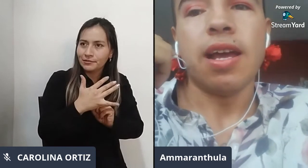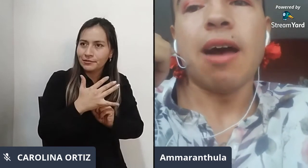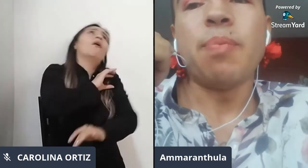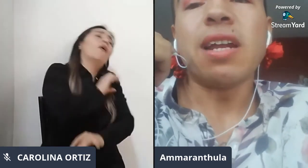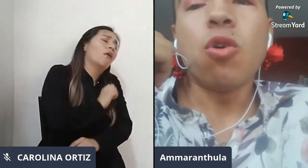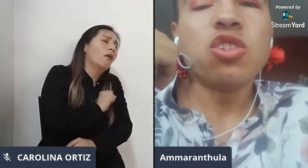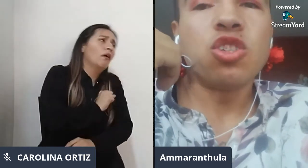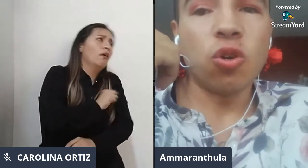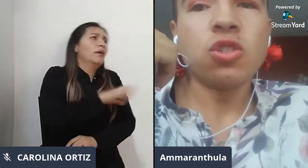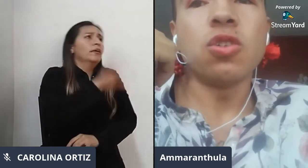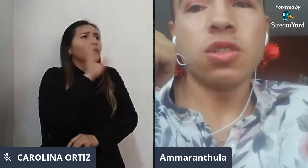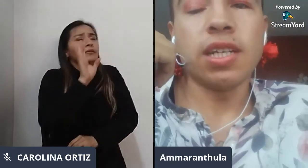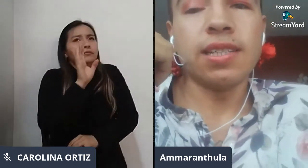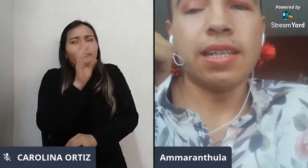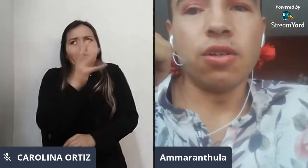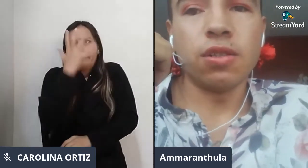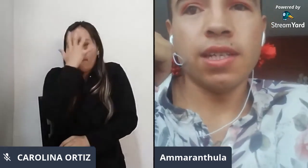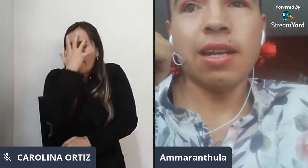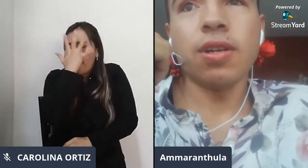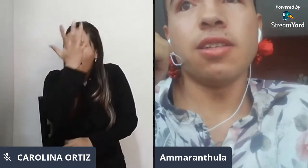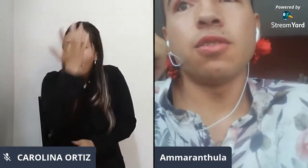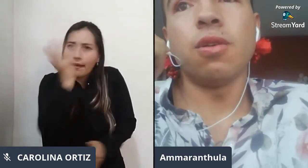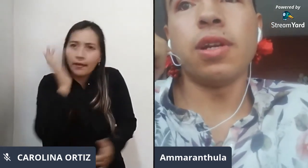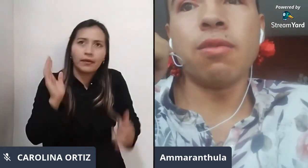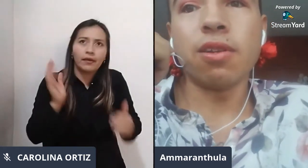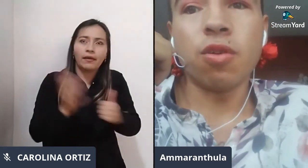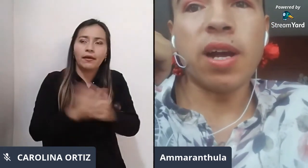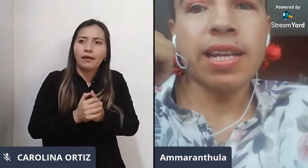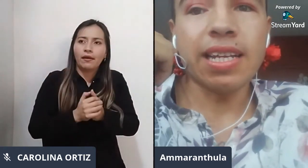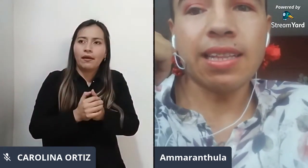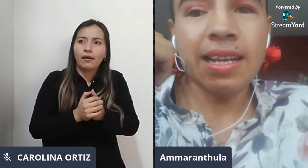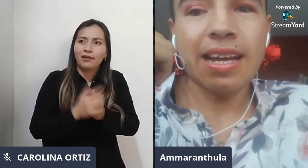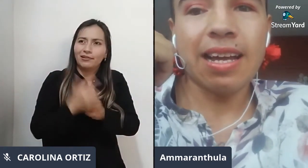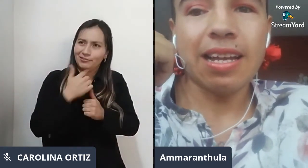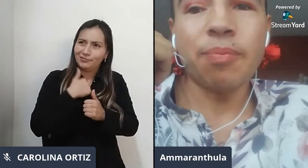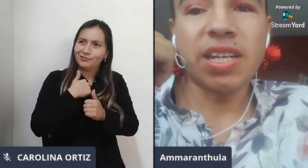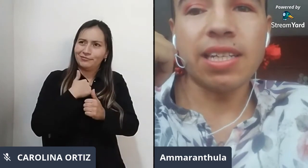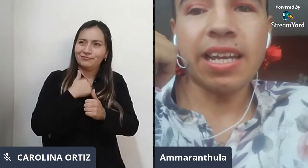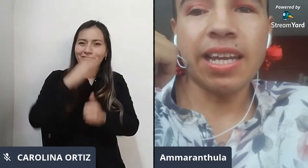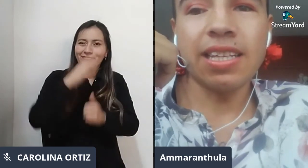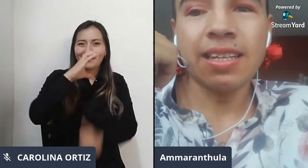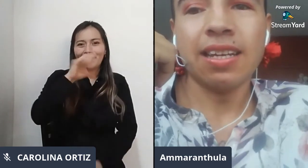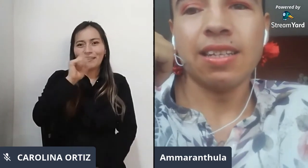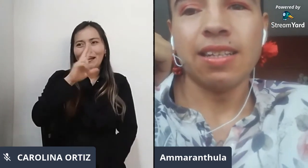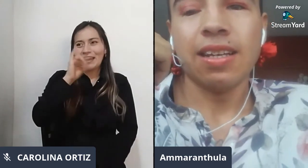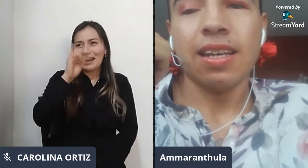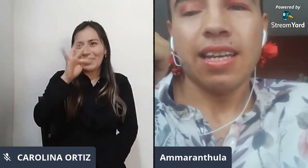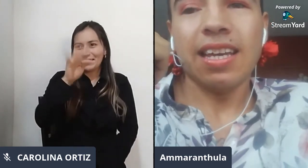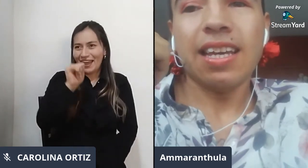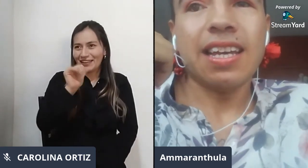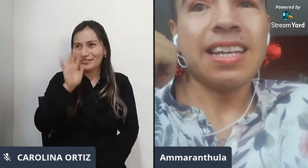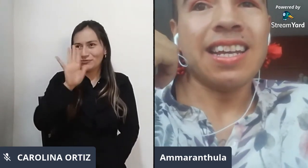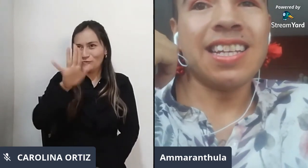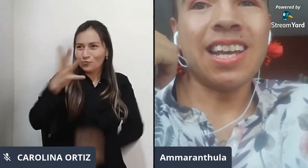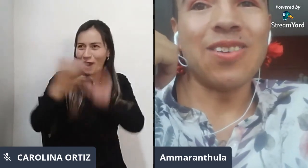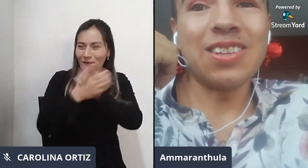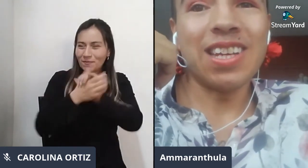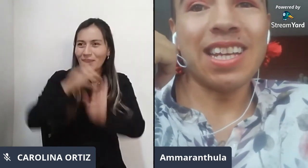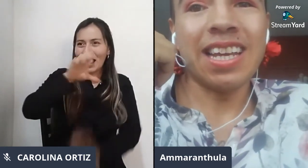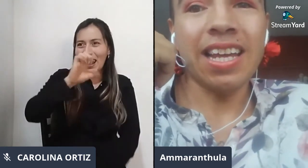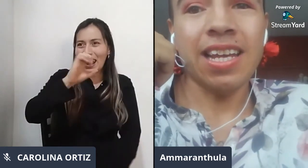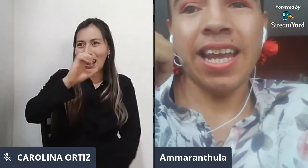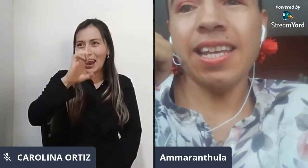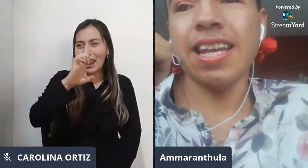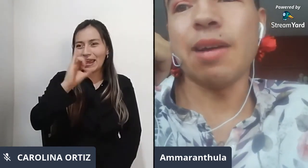siendo vergonzoso, sigue siendo, sí, creo que yo solo recuerdo como a Clarita, la parcera de Heidi, en ese